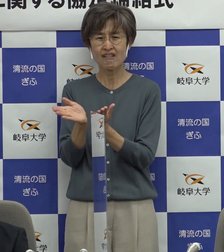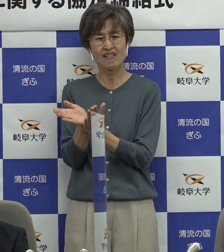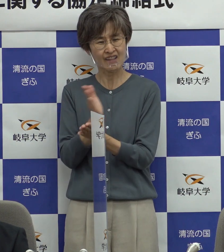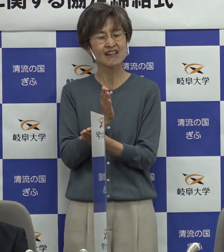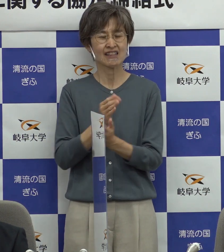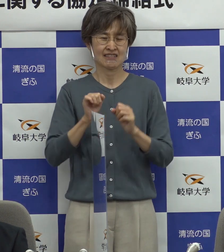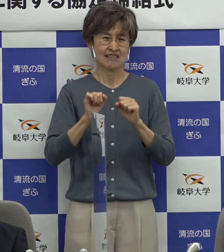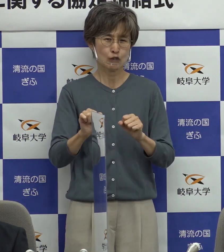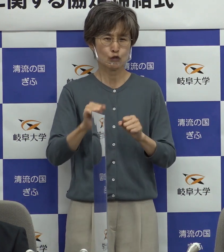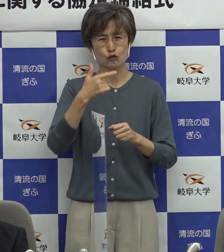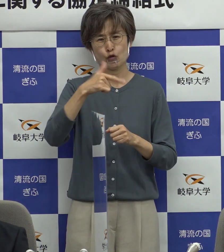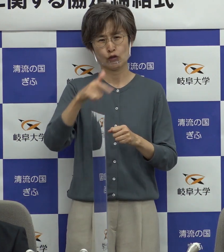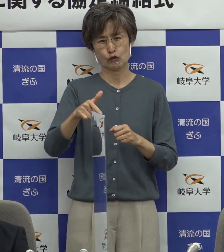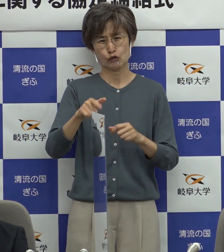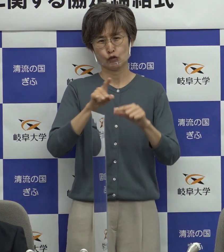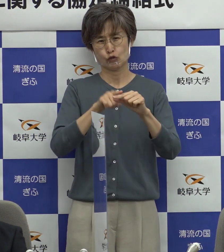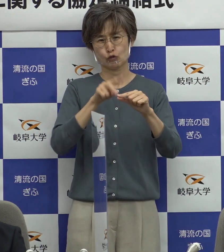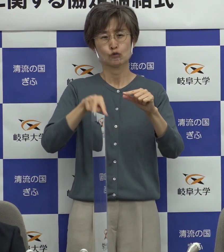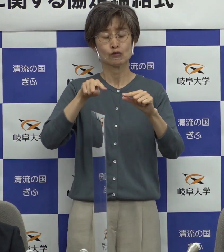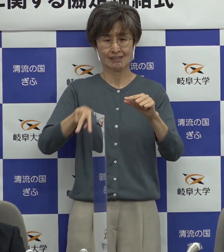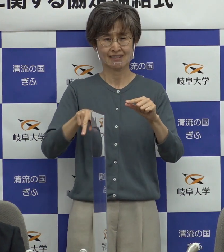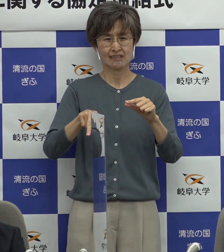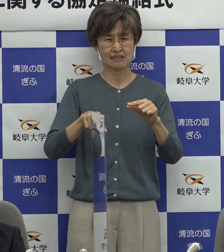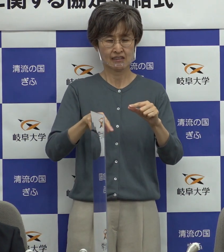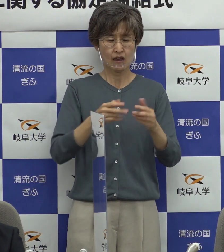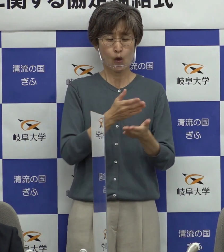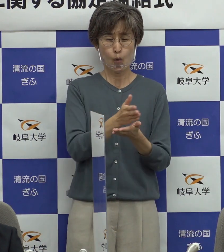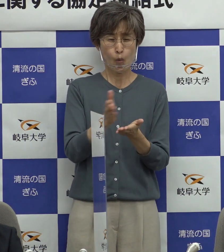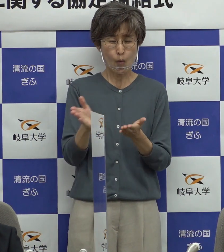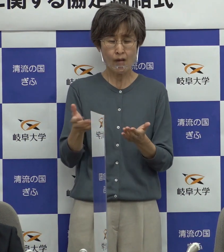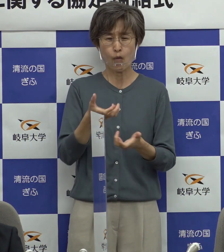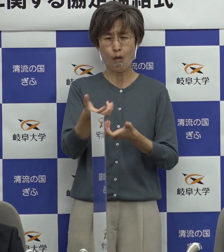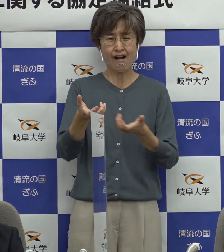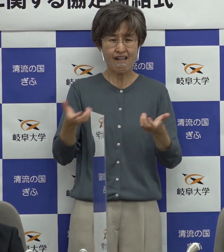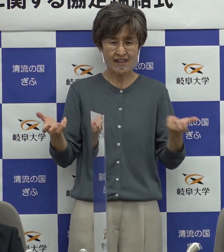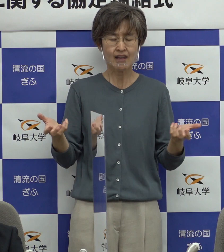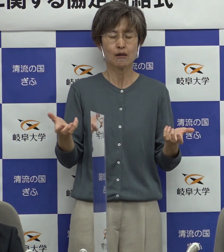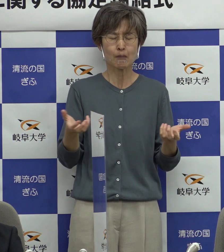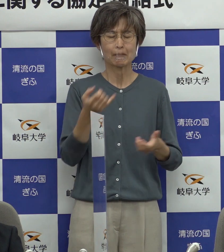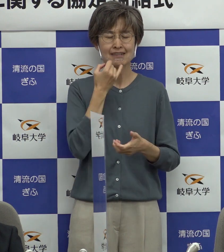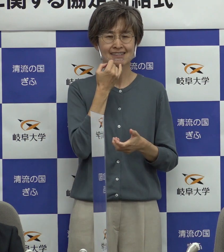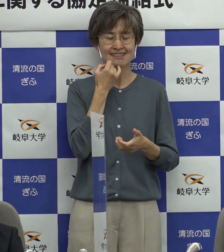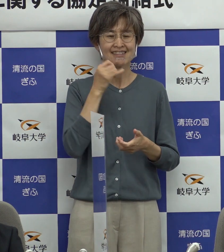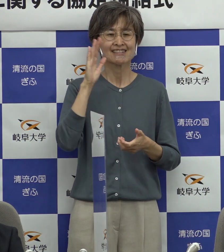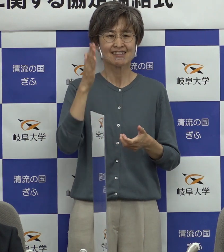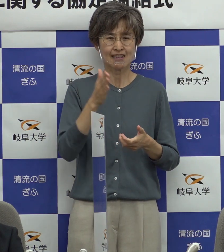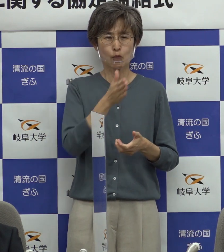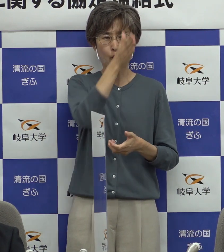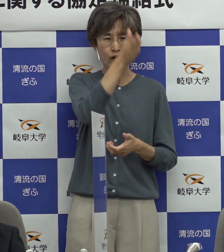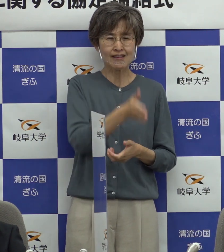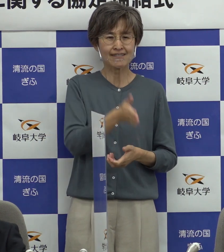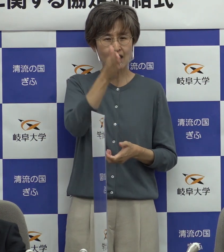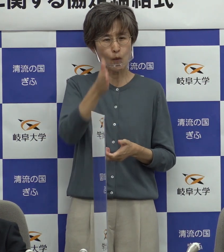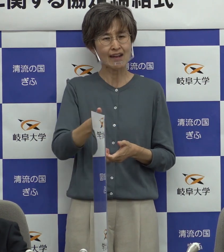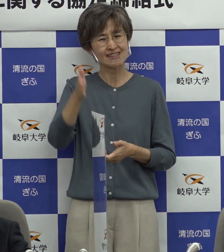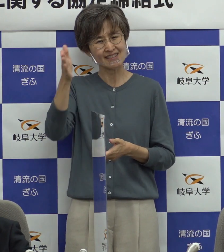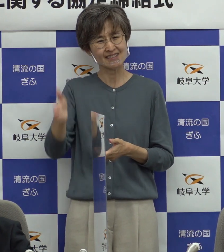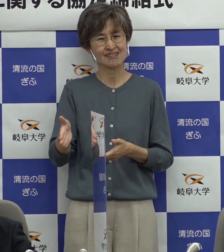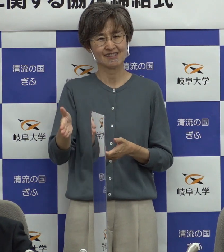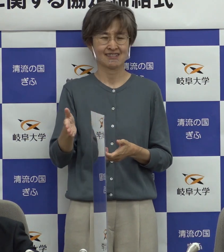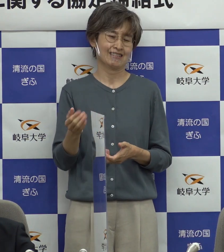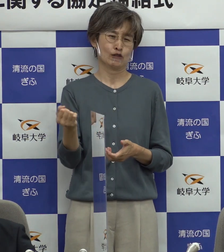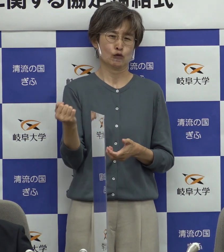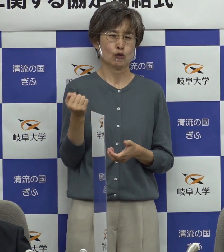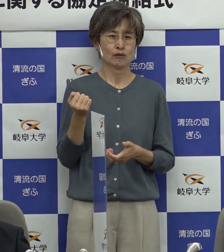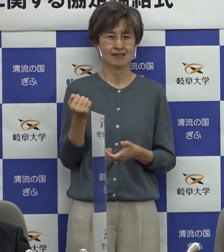潮流でございました。でそれはそれでいいんですけれども、タコツボとは言いませんけれども、さっき言ったように縦割り性の方が非常にニュアンスが強いわけですよね。